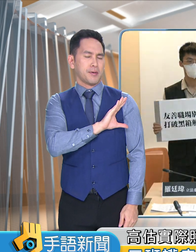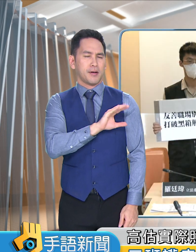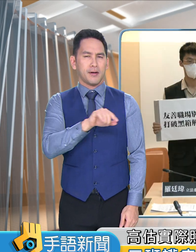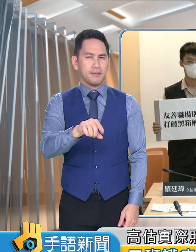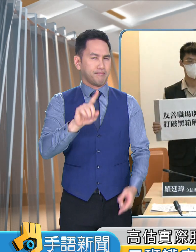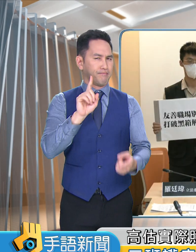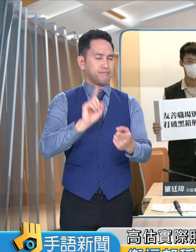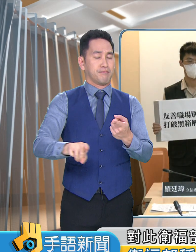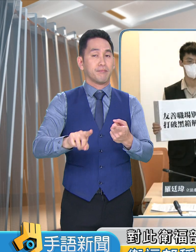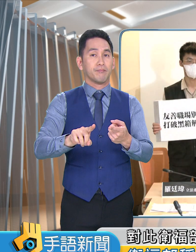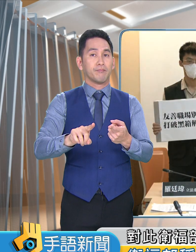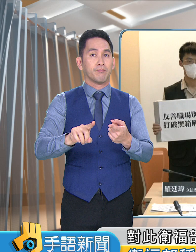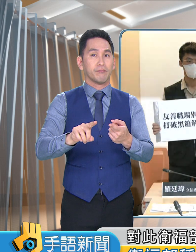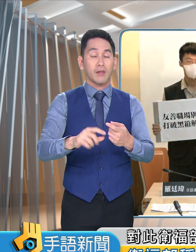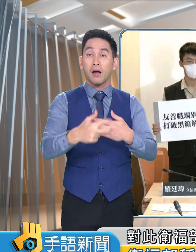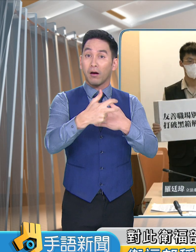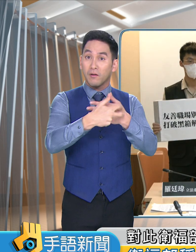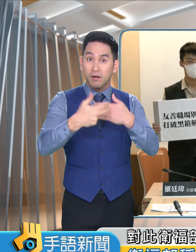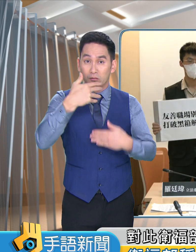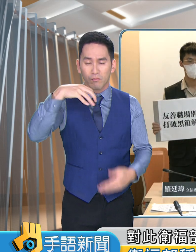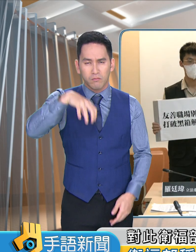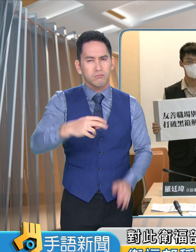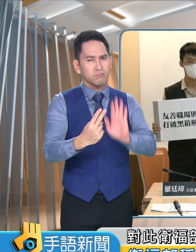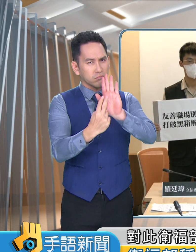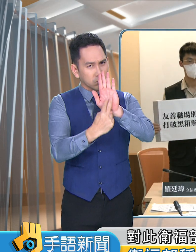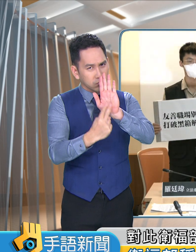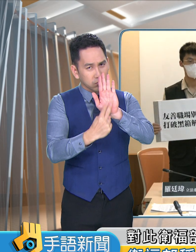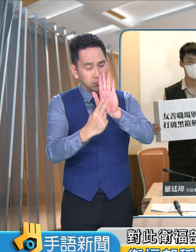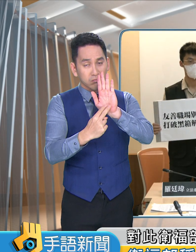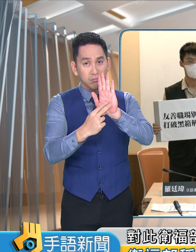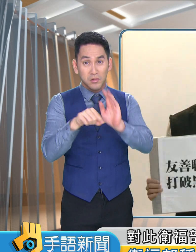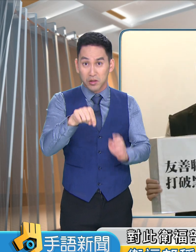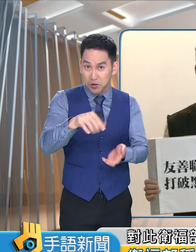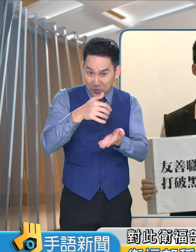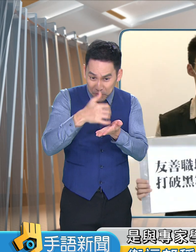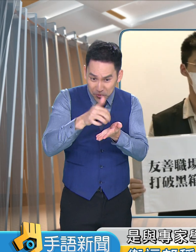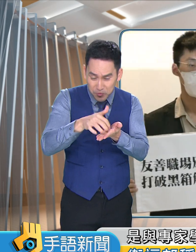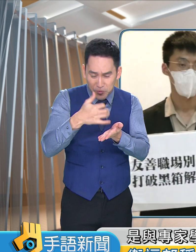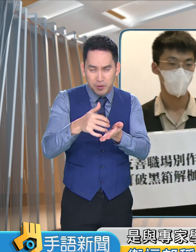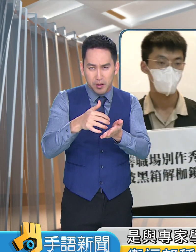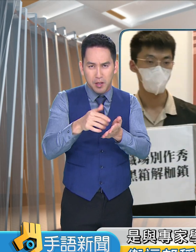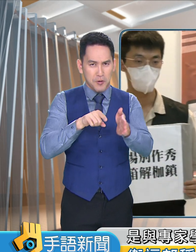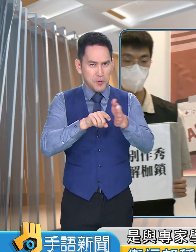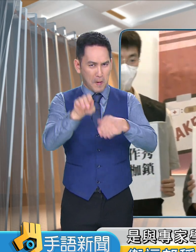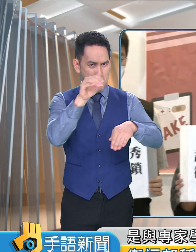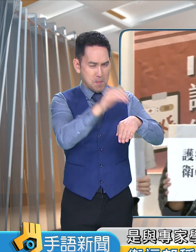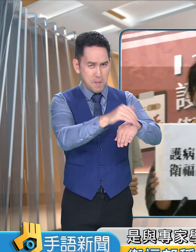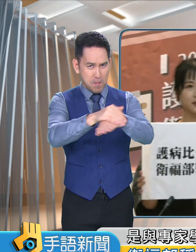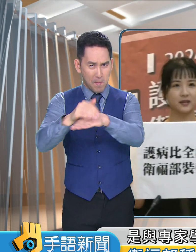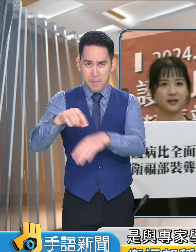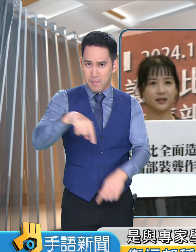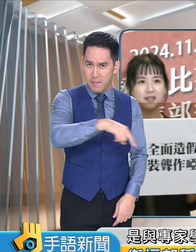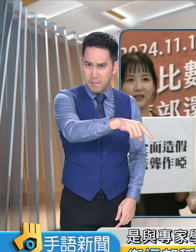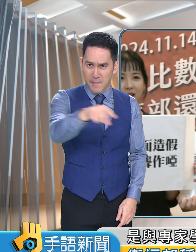而对此，卫福部回应，现行标准是与专家学者多次讨论才定出来